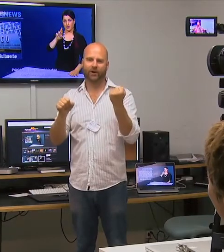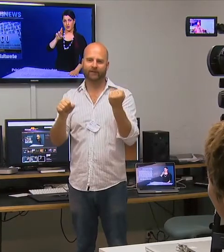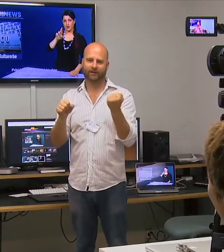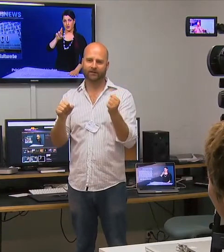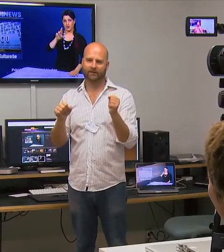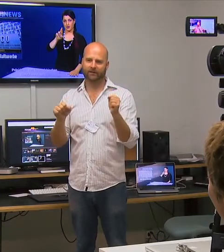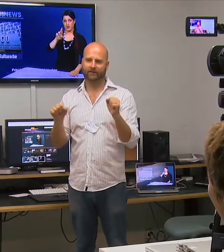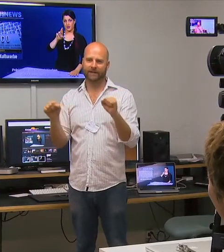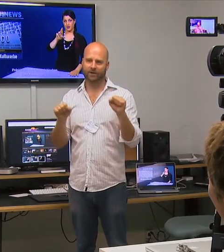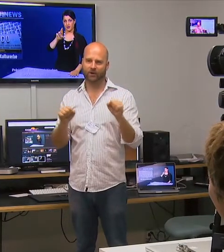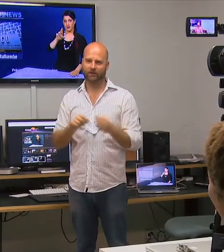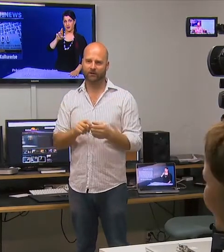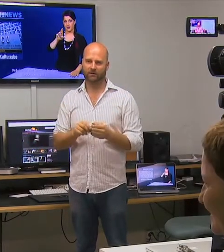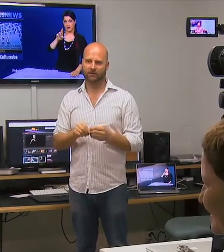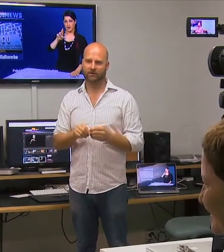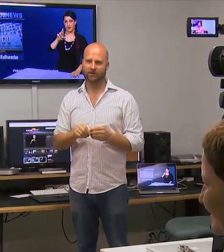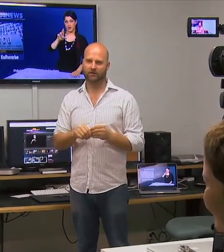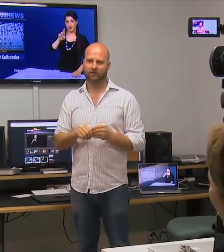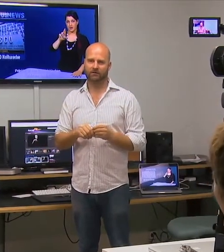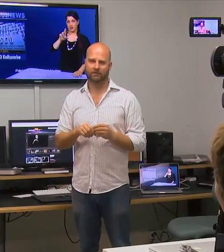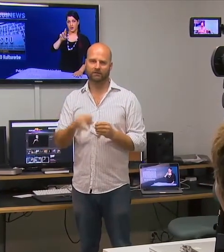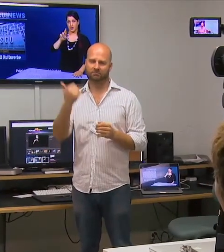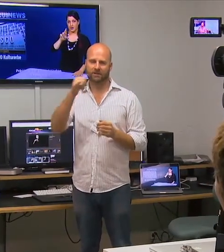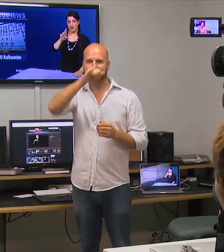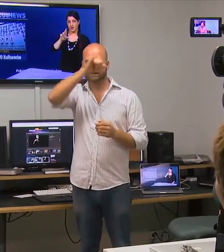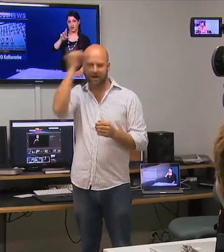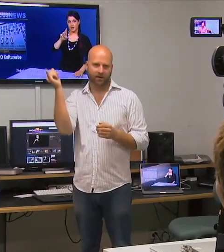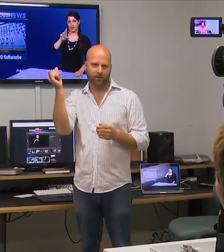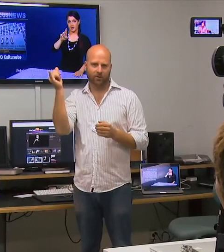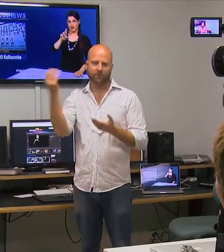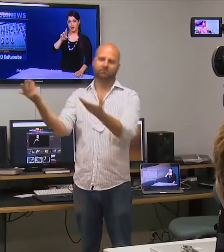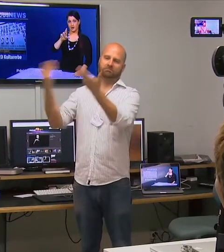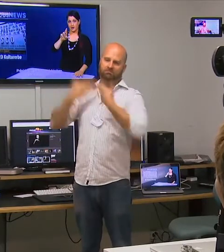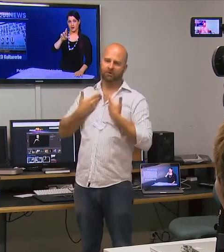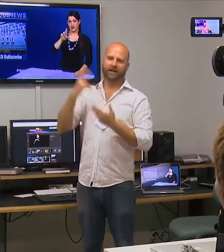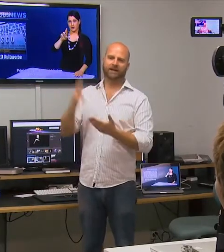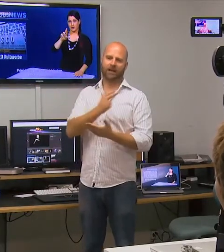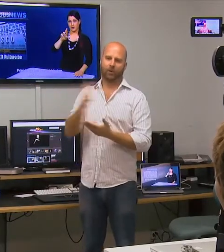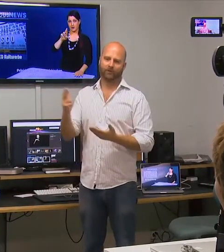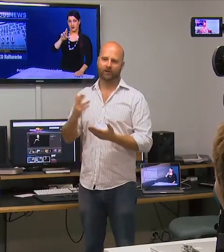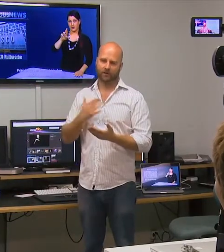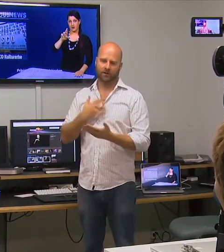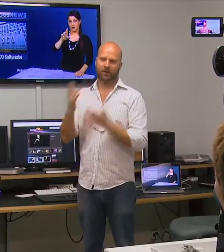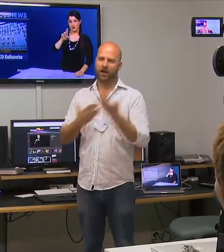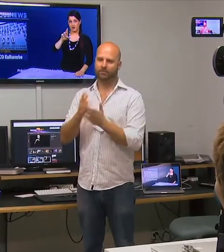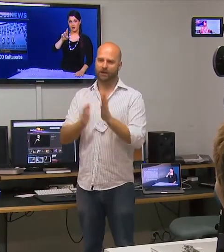Und ich mache gerne Windsurfen und von daher kommt diese ja, Windsurf-Gebärde und